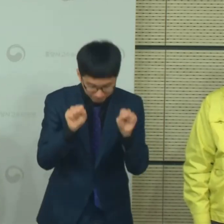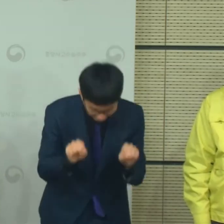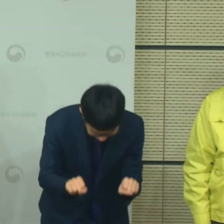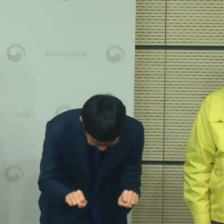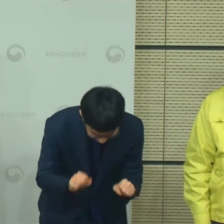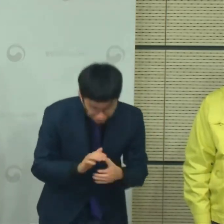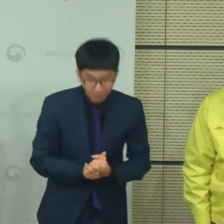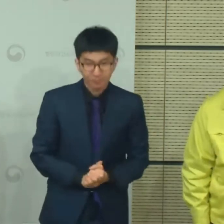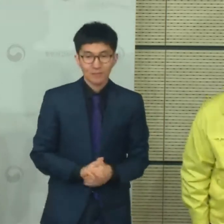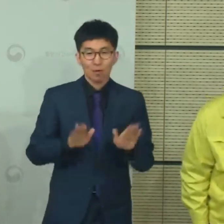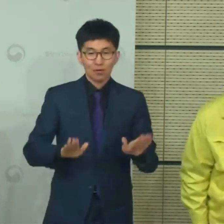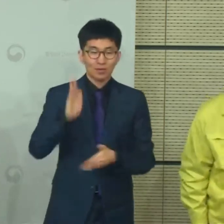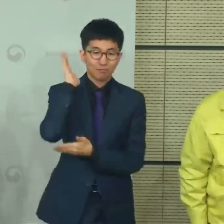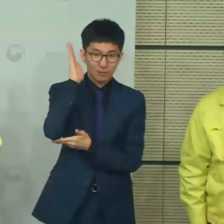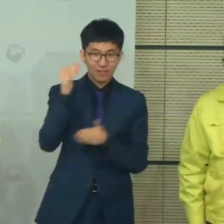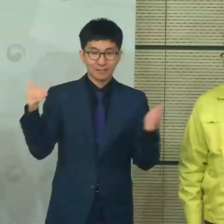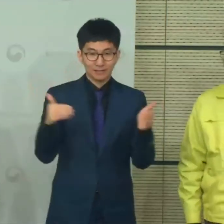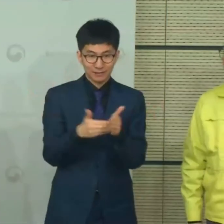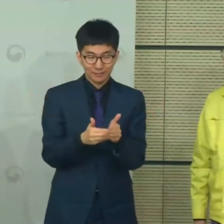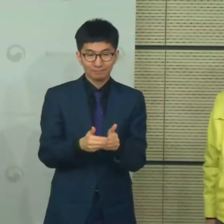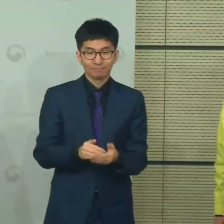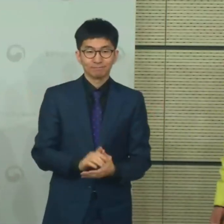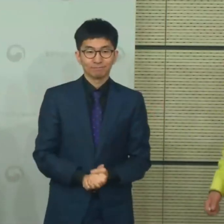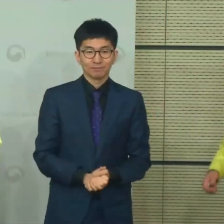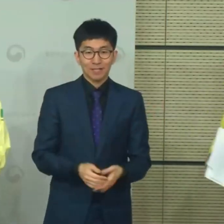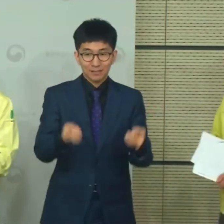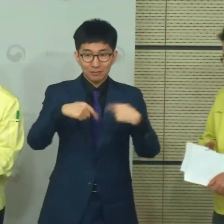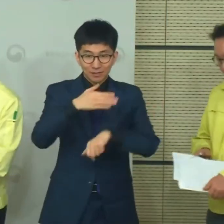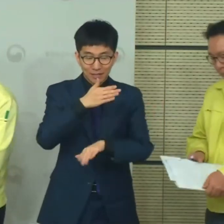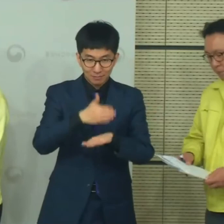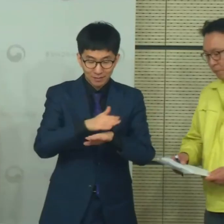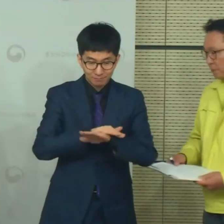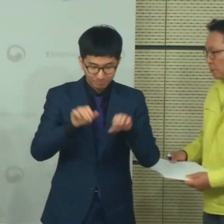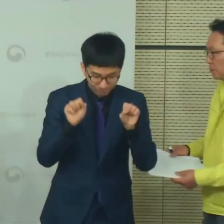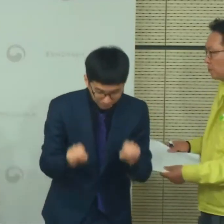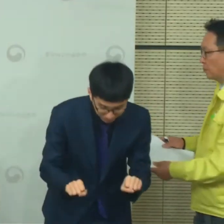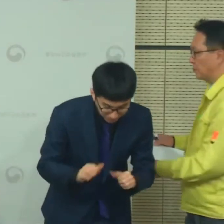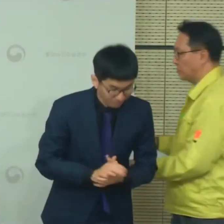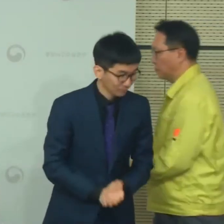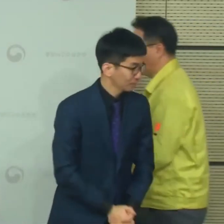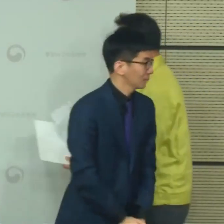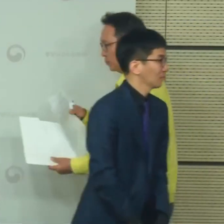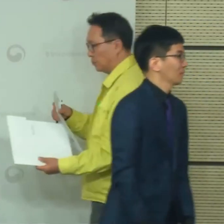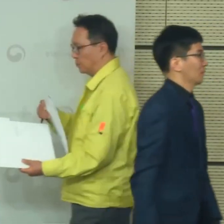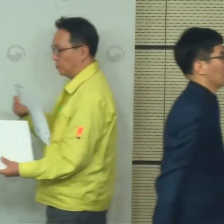네, 이것으로 브리핑을 마치도록 하겠습니다. 참석해 주셔서 감사합니다.